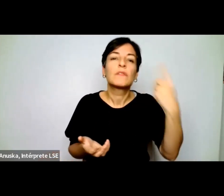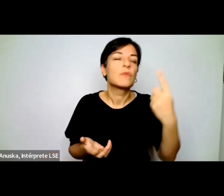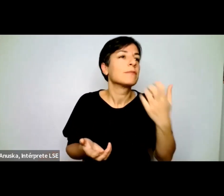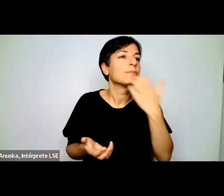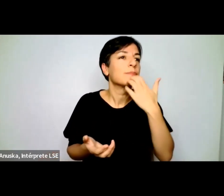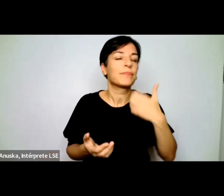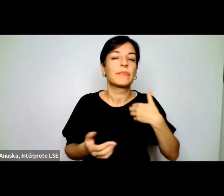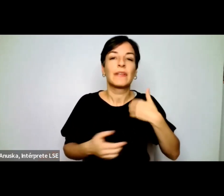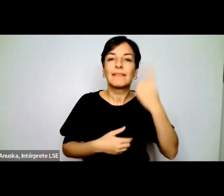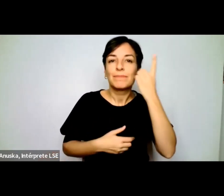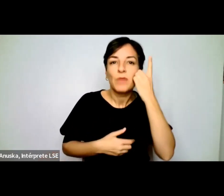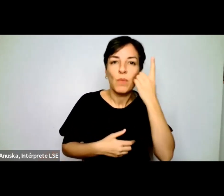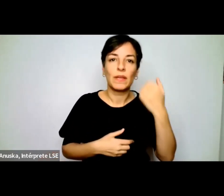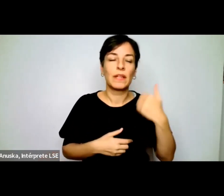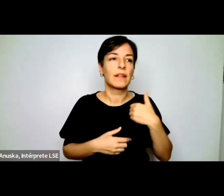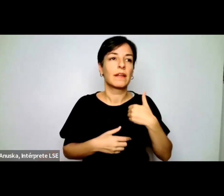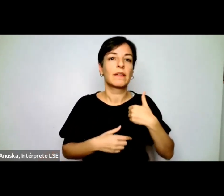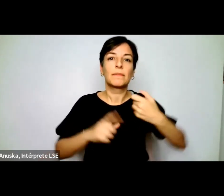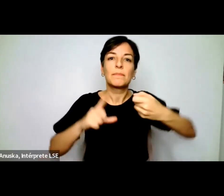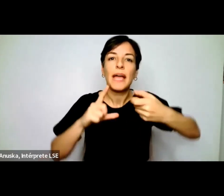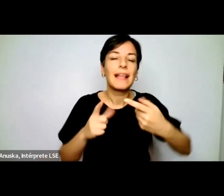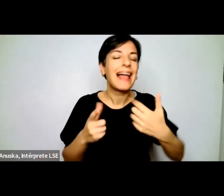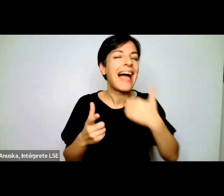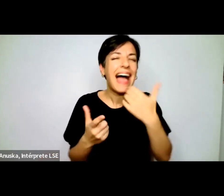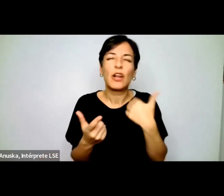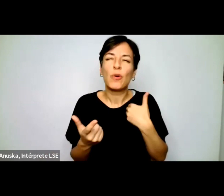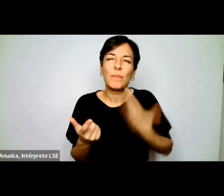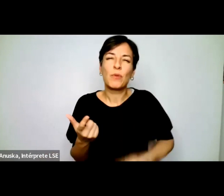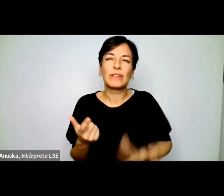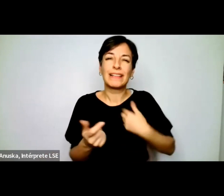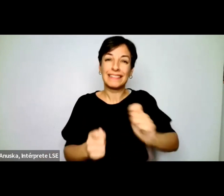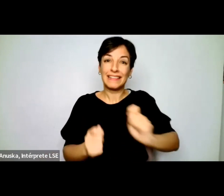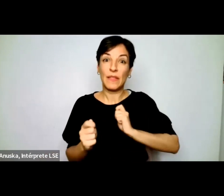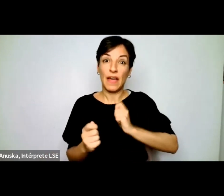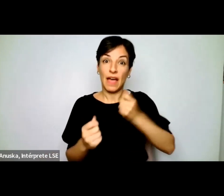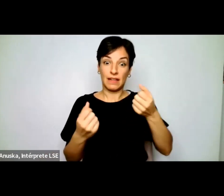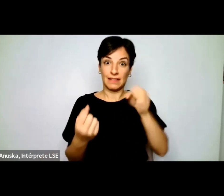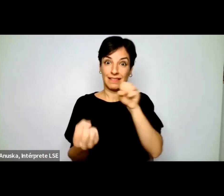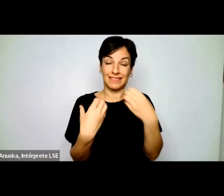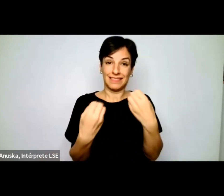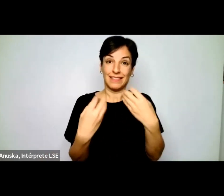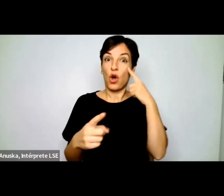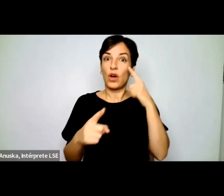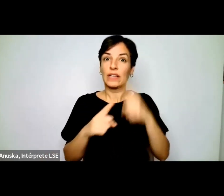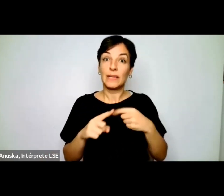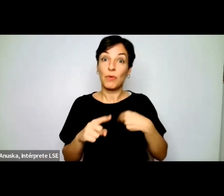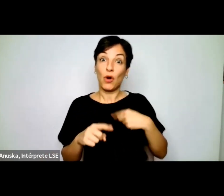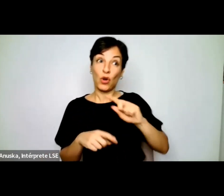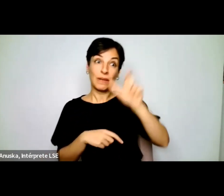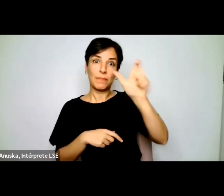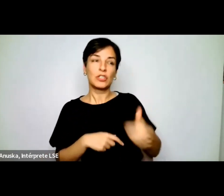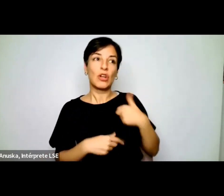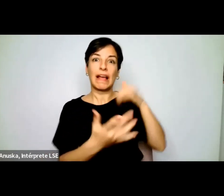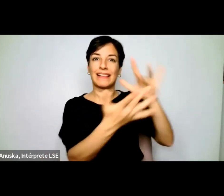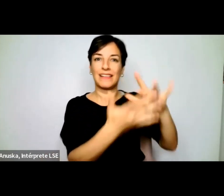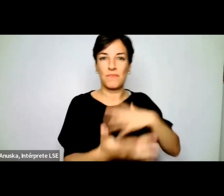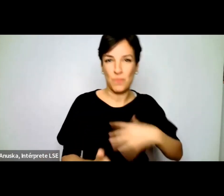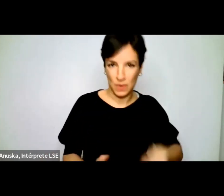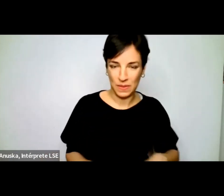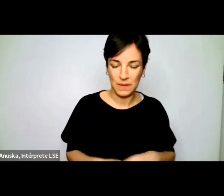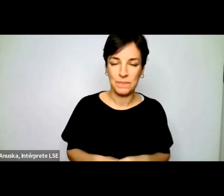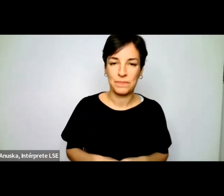cualquier dato que nos permita eso, ponernos en contacto con estas personas. En cualquier caso, claro,